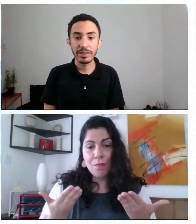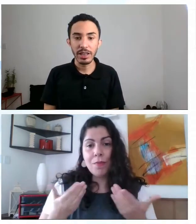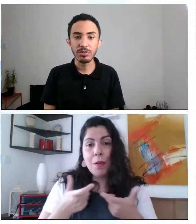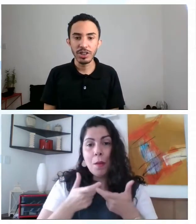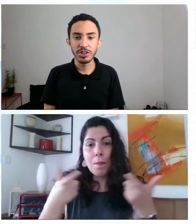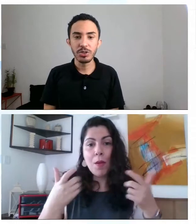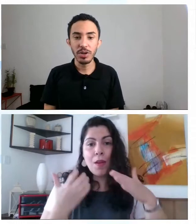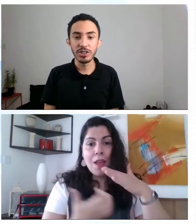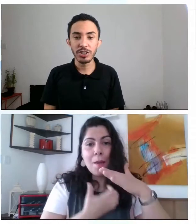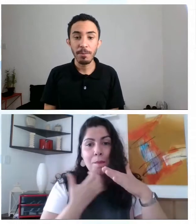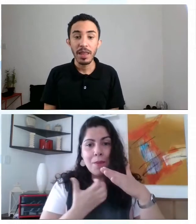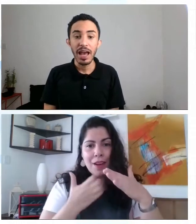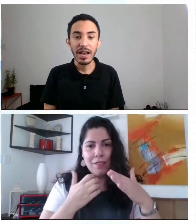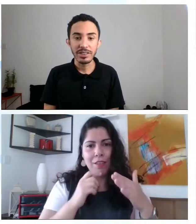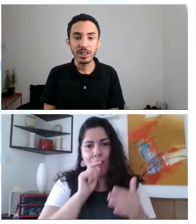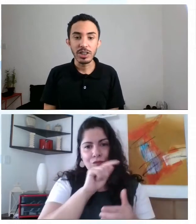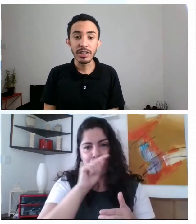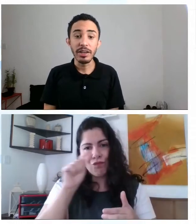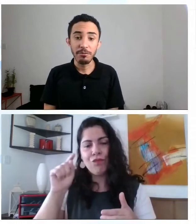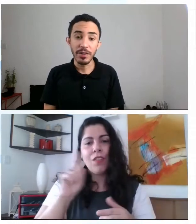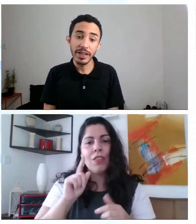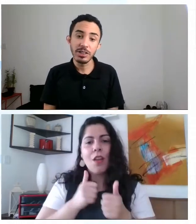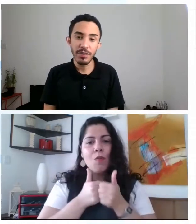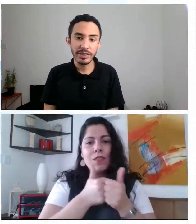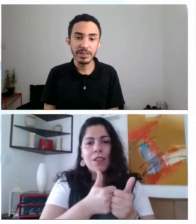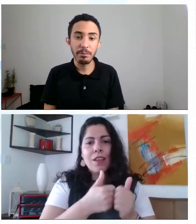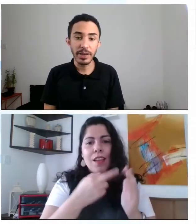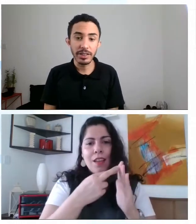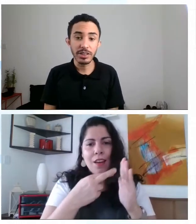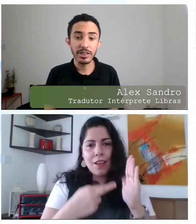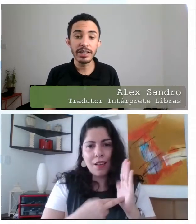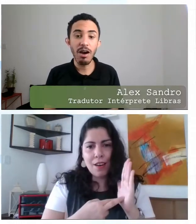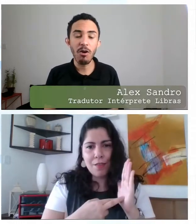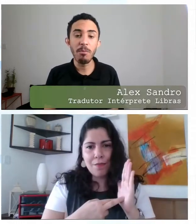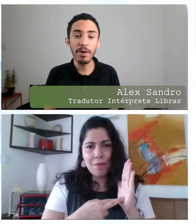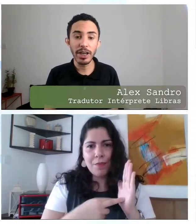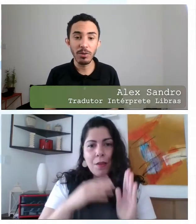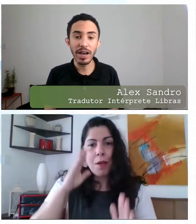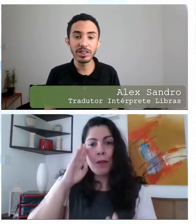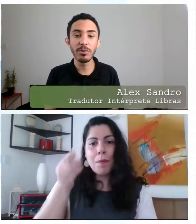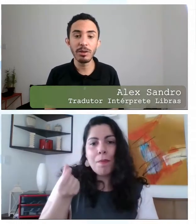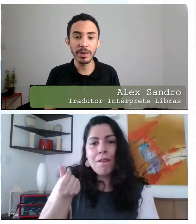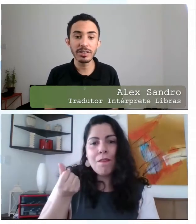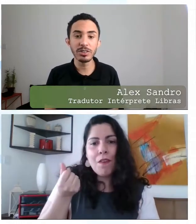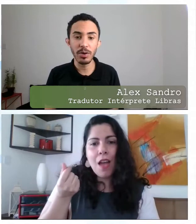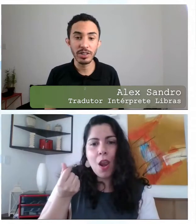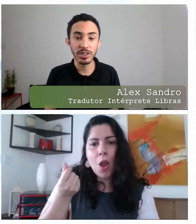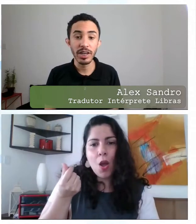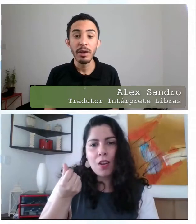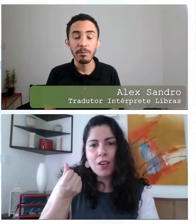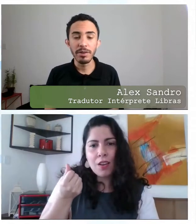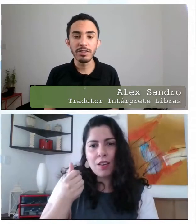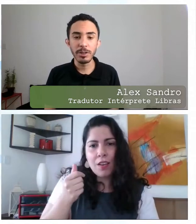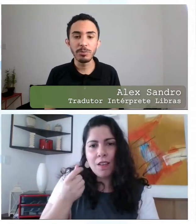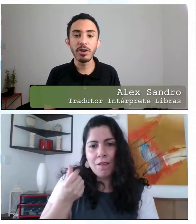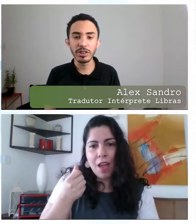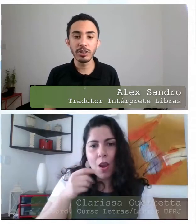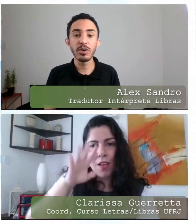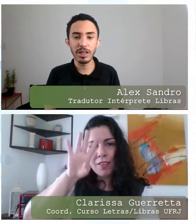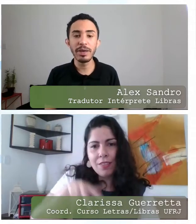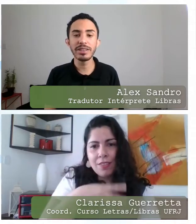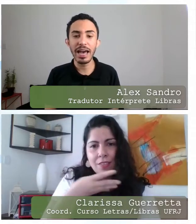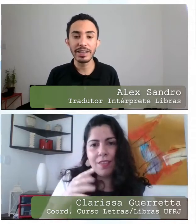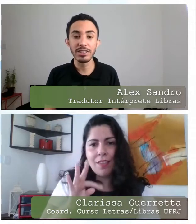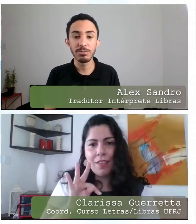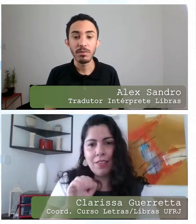Infelizmente, até os dias de hoje, a gente vê diversas empresas que não acompanham as regulamentações, principalmente por